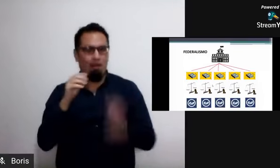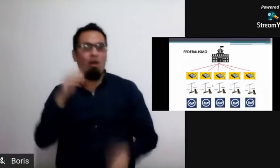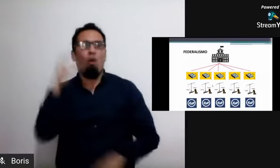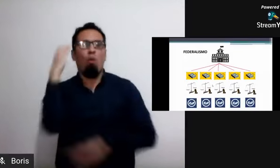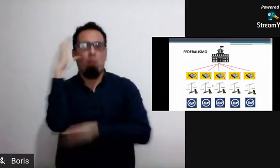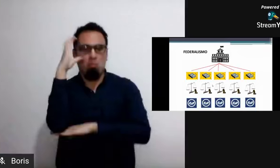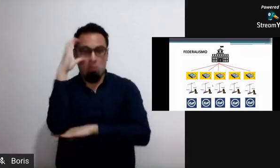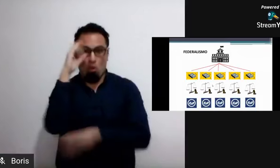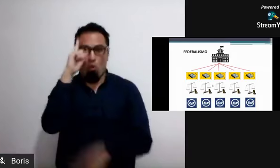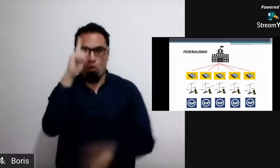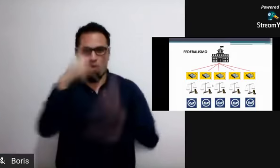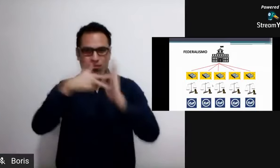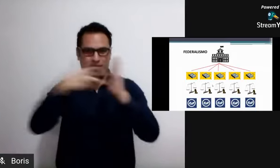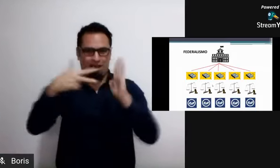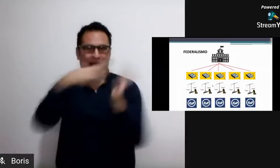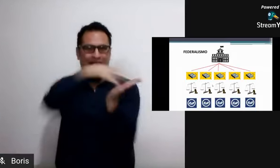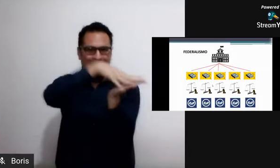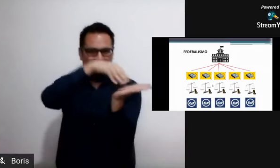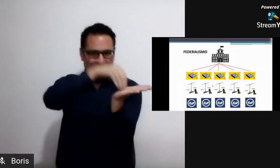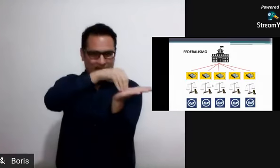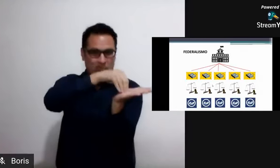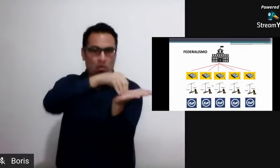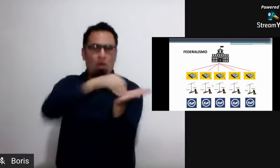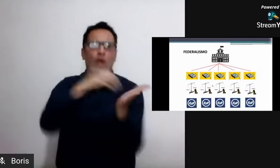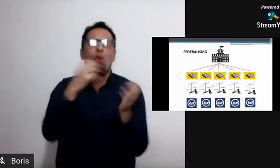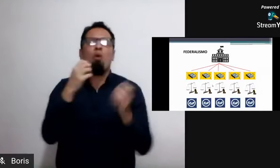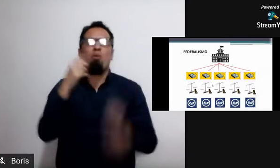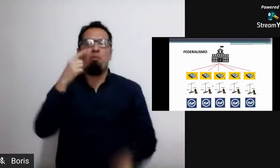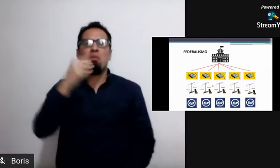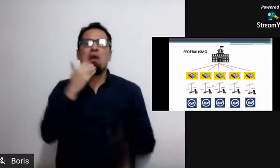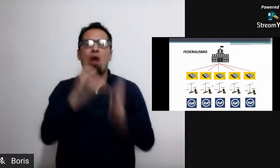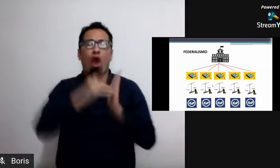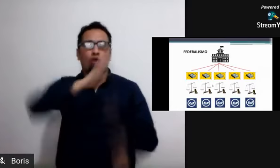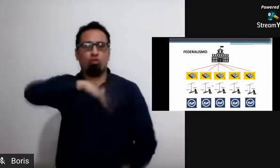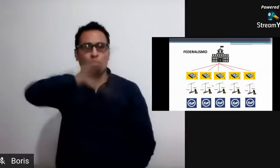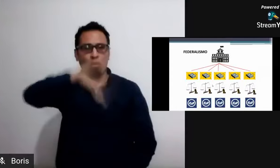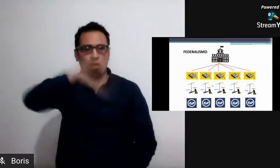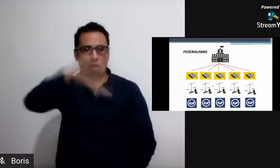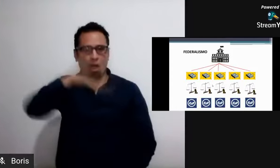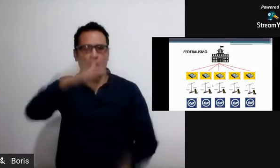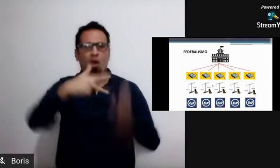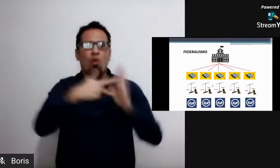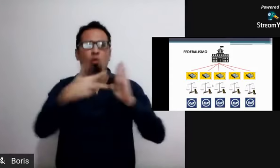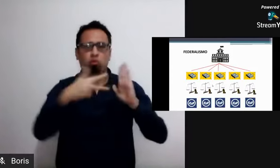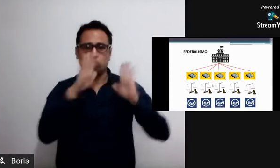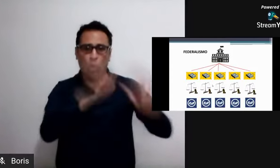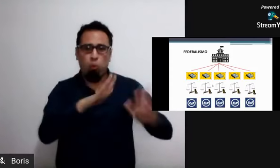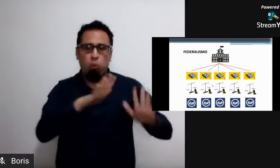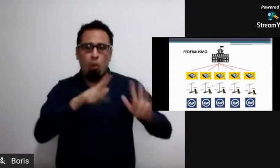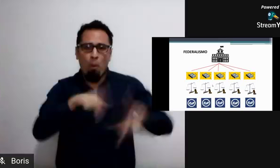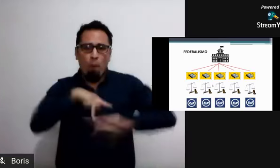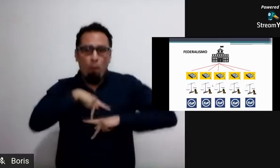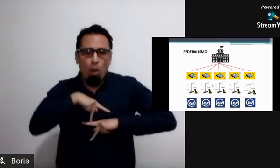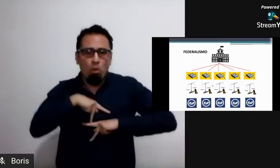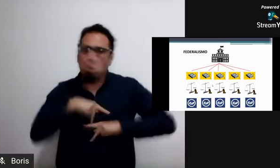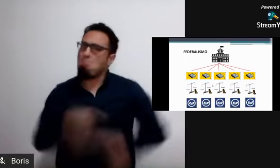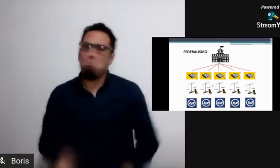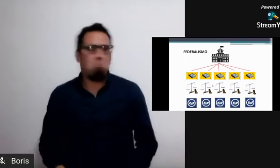país centralista. ¿Por qué? Porque aquí en Colombia solamente tenemos o contamos con una sola constitución